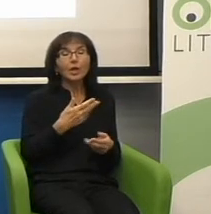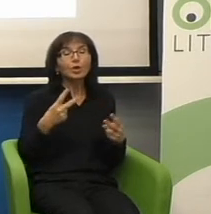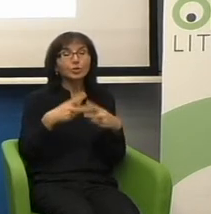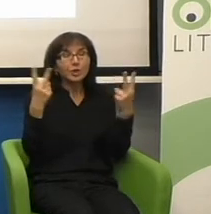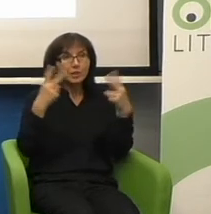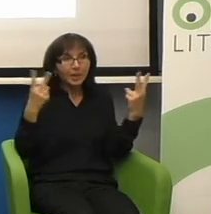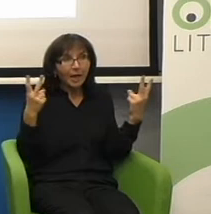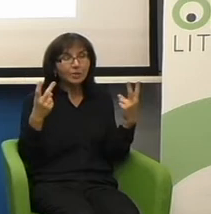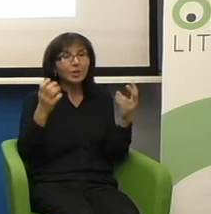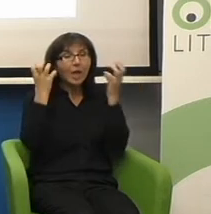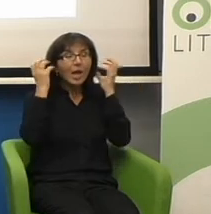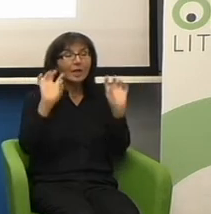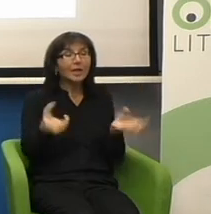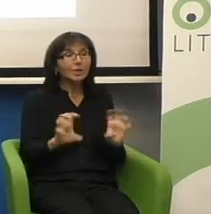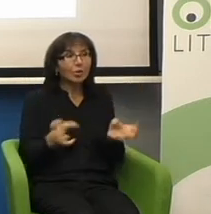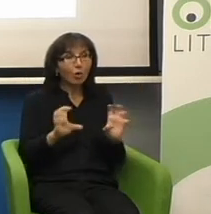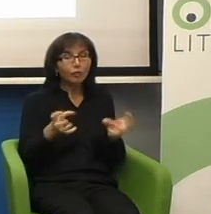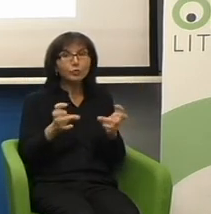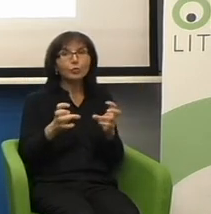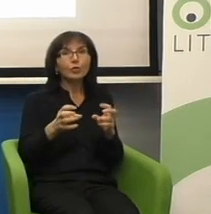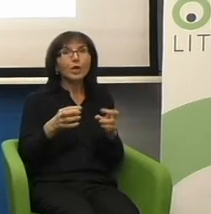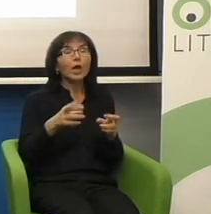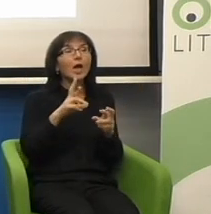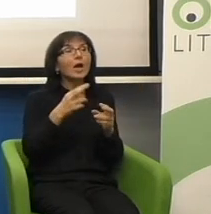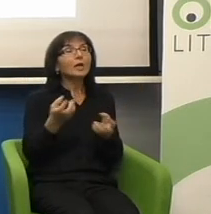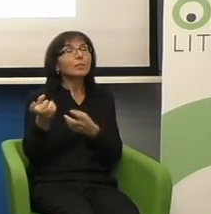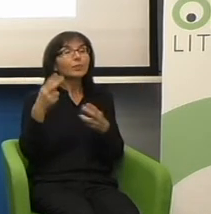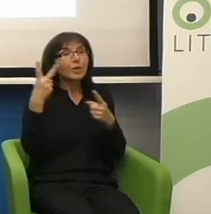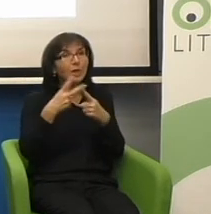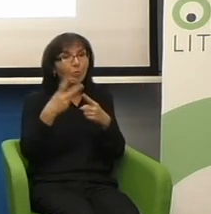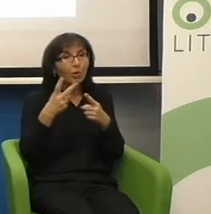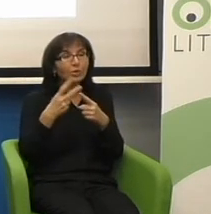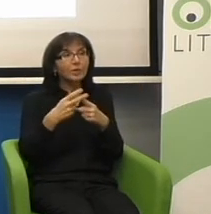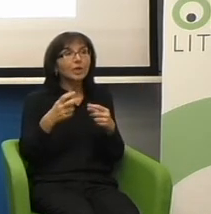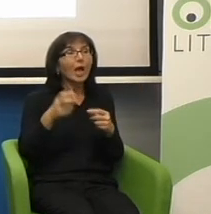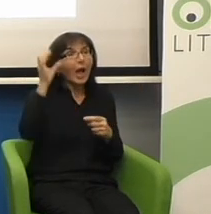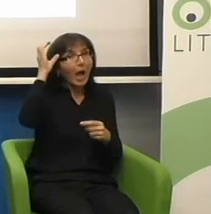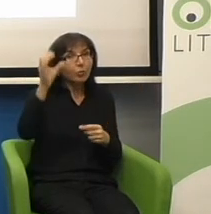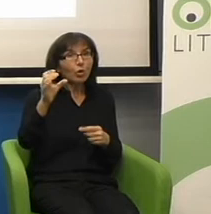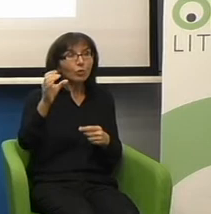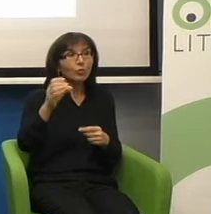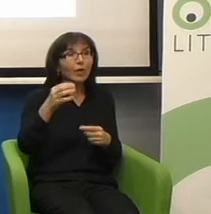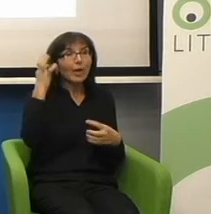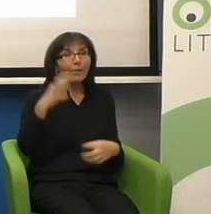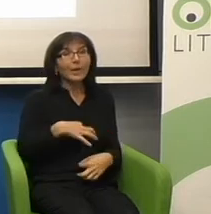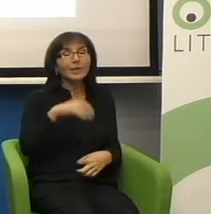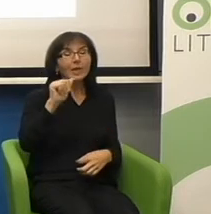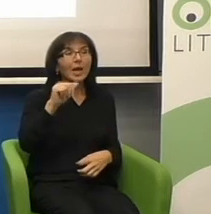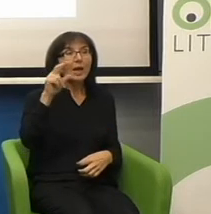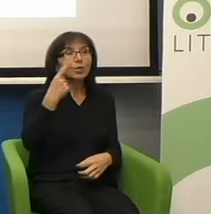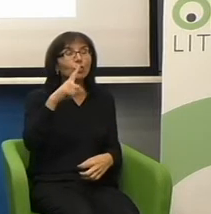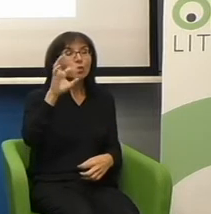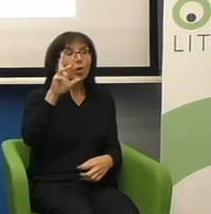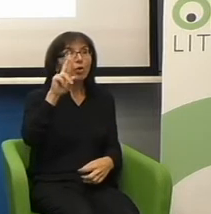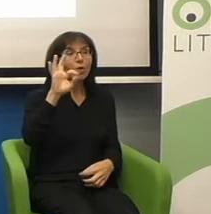dziennikarzy, radiowców, mamy przed sobą reportażystów, autorów. Przede wszystkim patrzę tutaj na Panią Dorotę, autorkę biografii